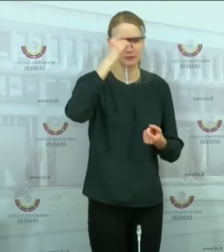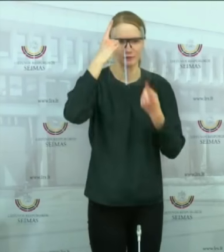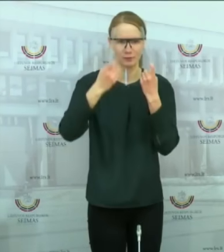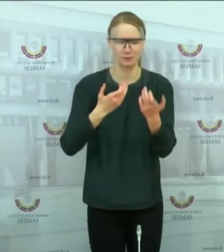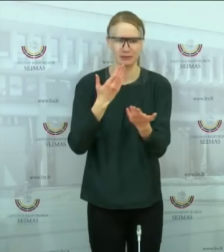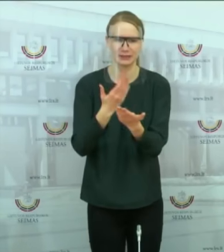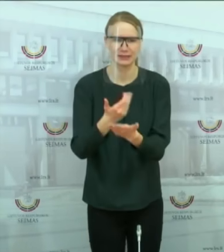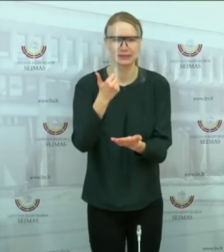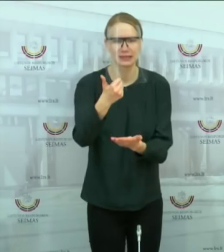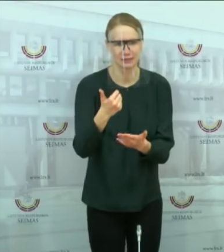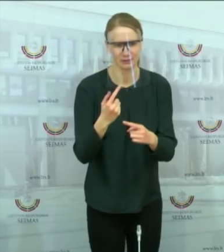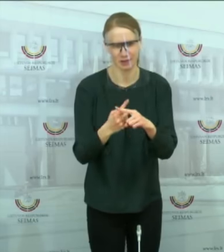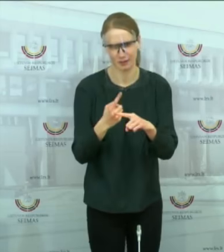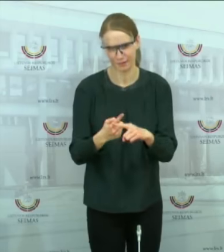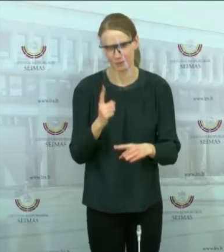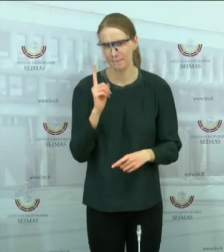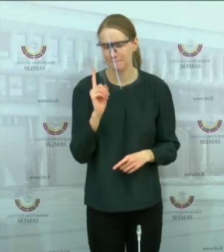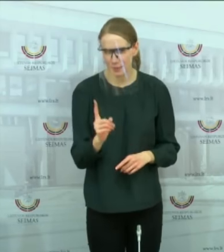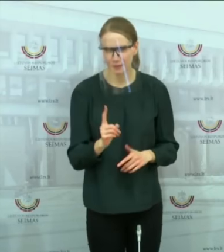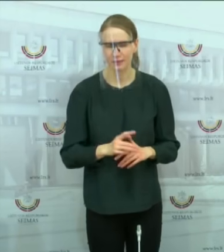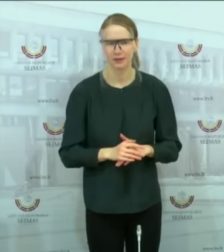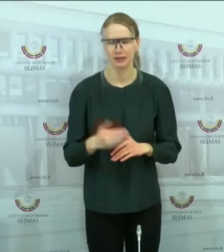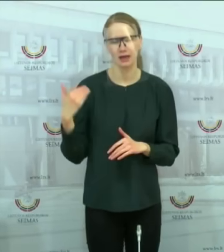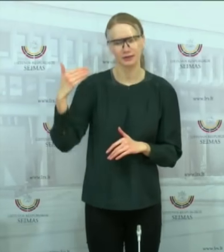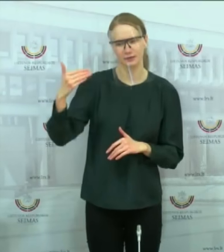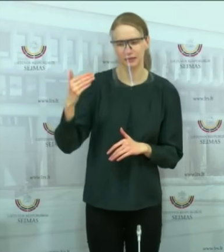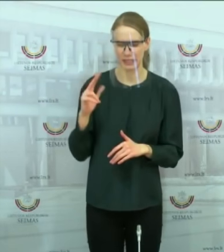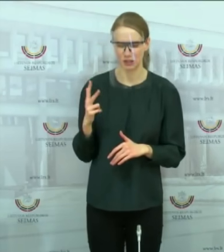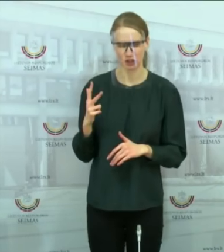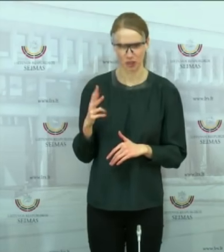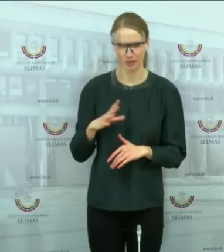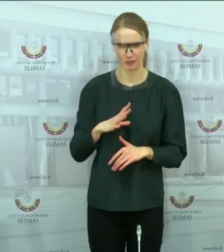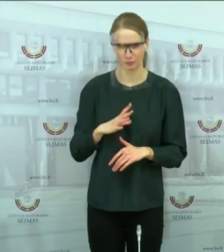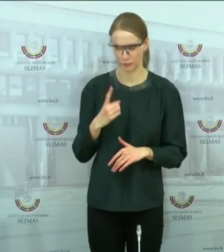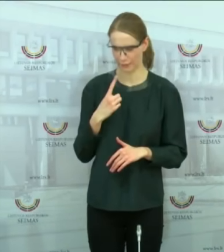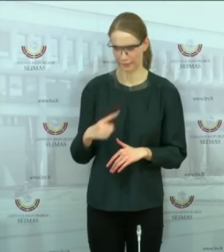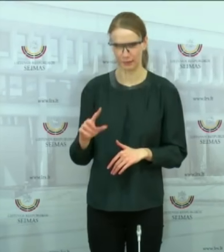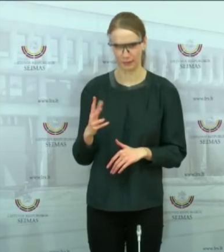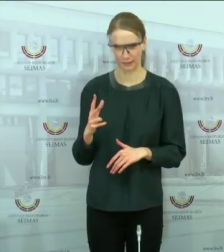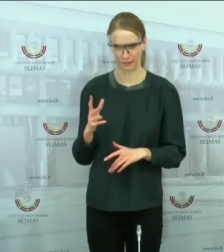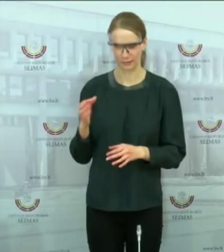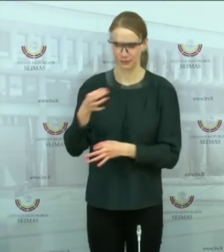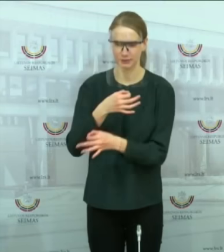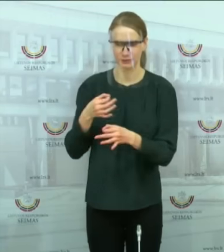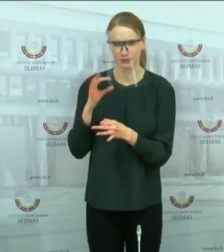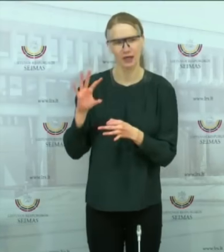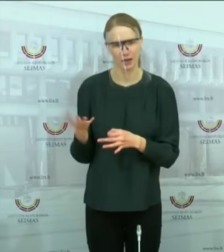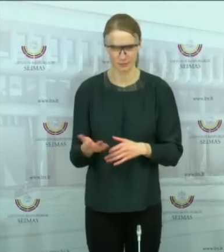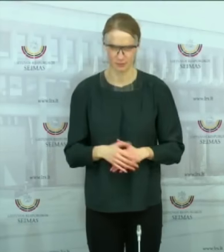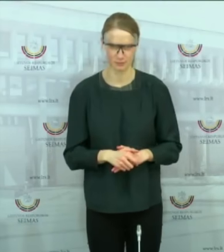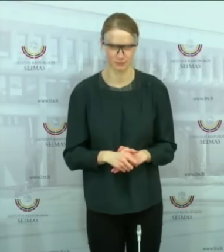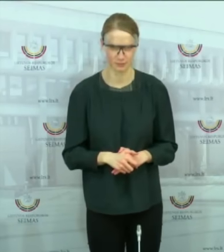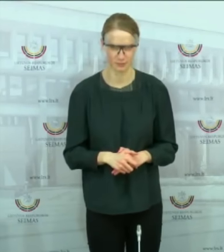tas geras naujienas. Kas bus svarstoma trečiadienį, tai vienas iš tokių